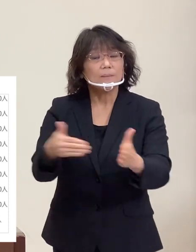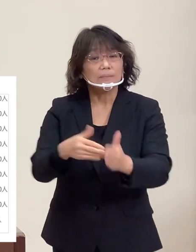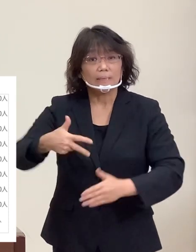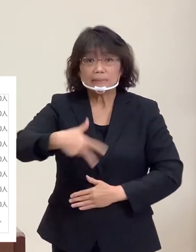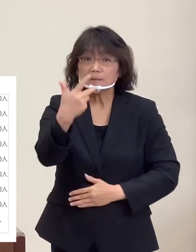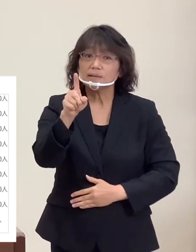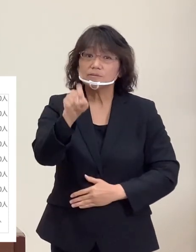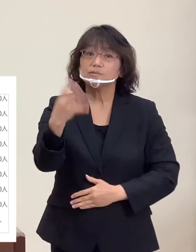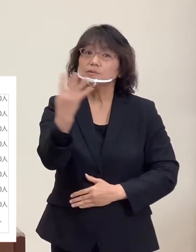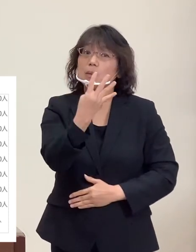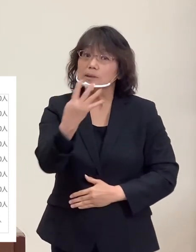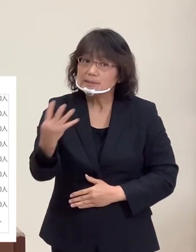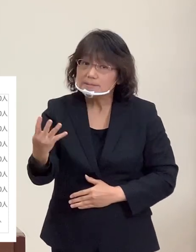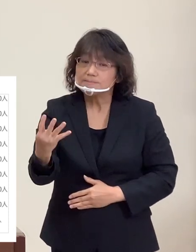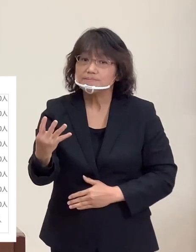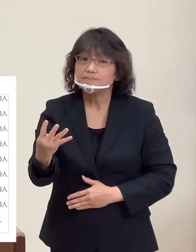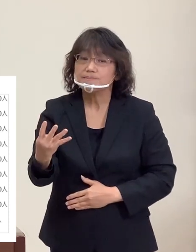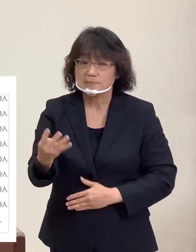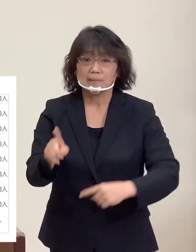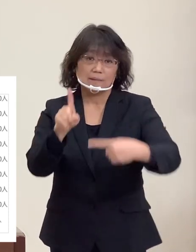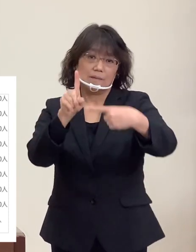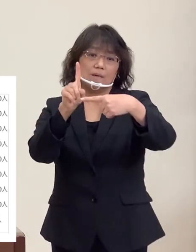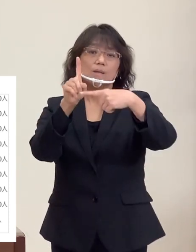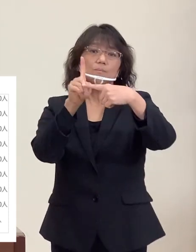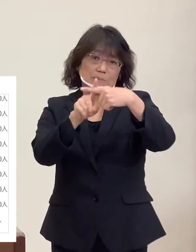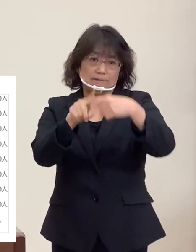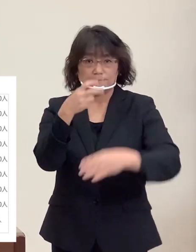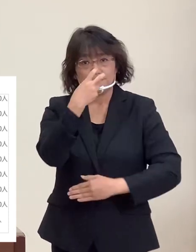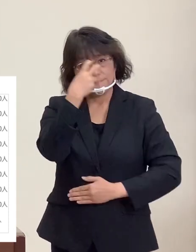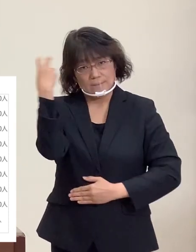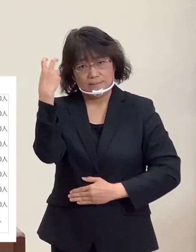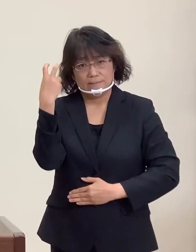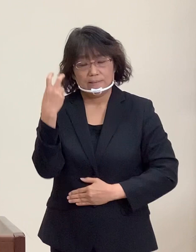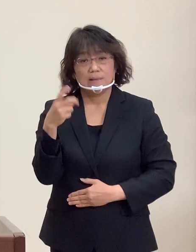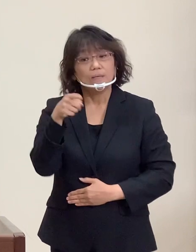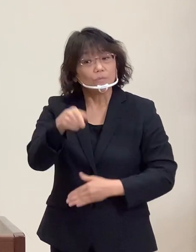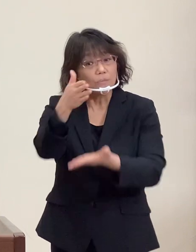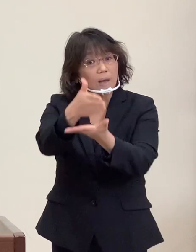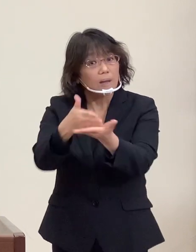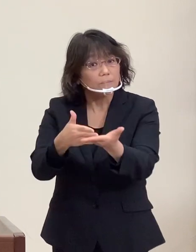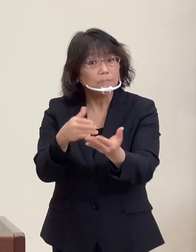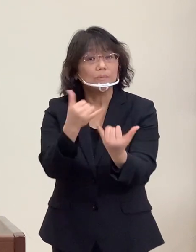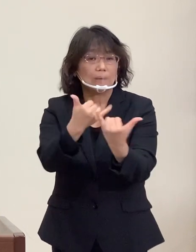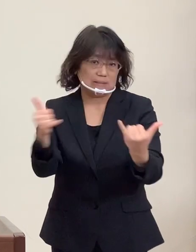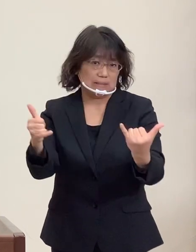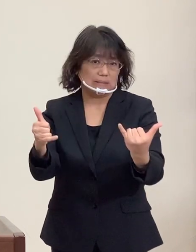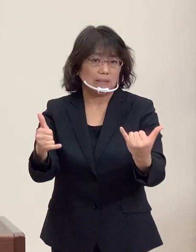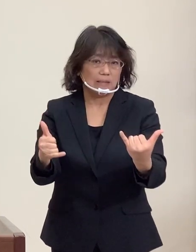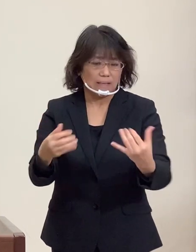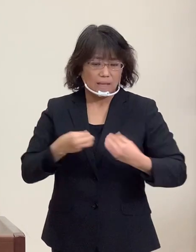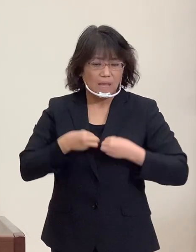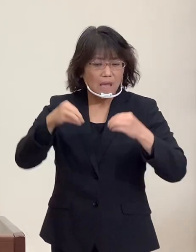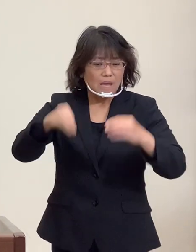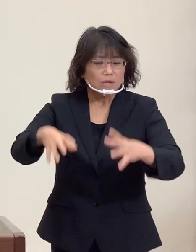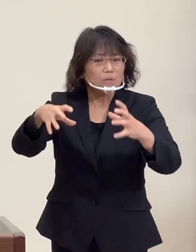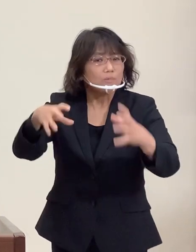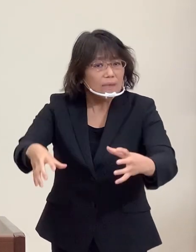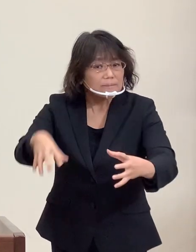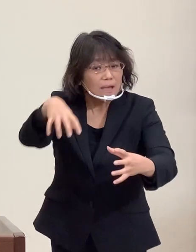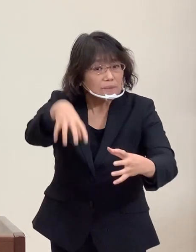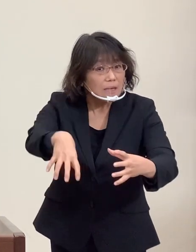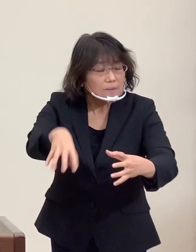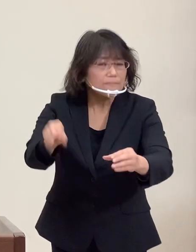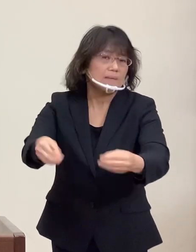714名の方が行政となっておりますがその半数の方が19件の暮らしたにより